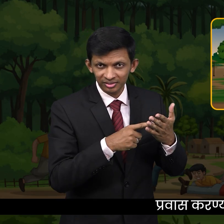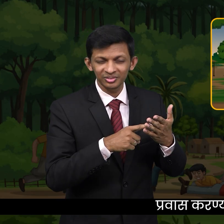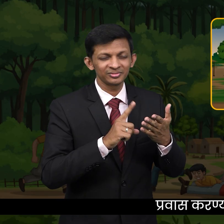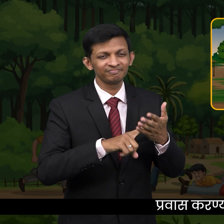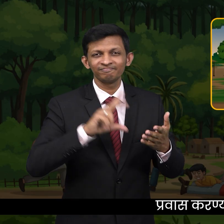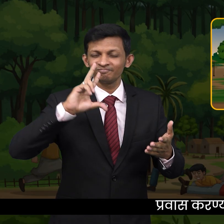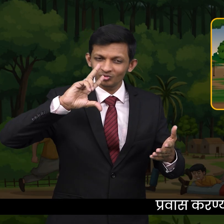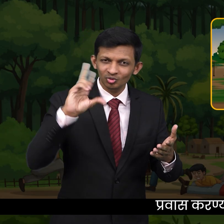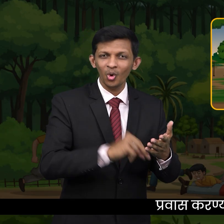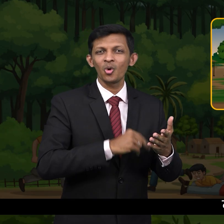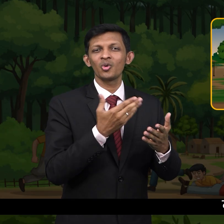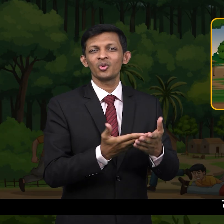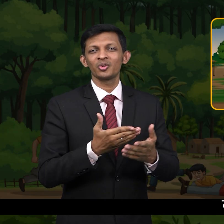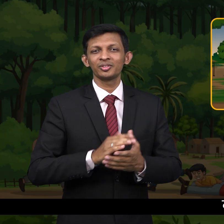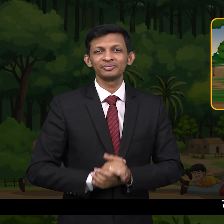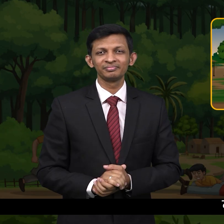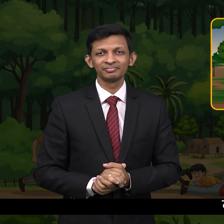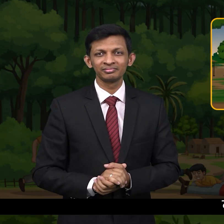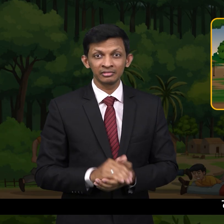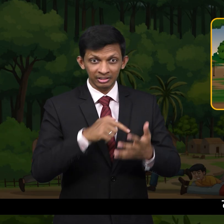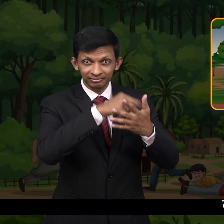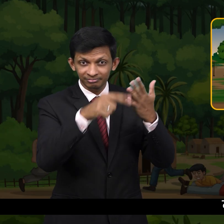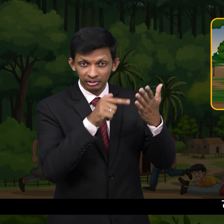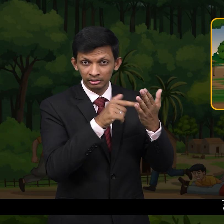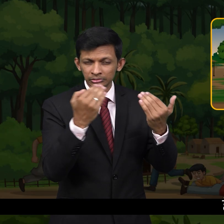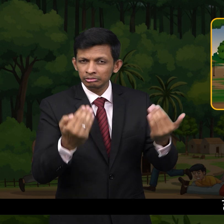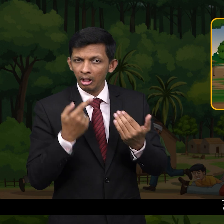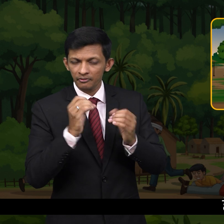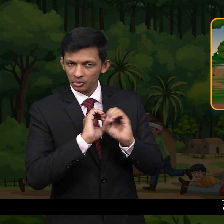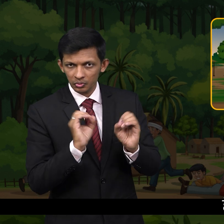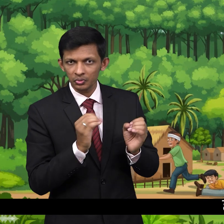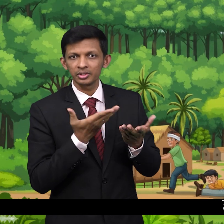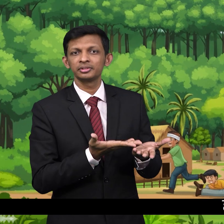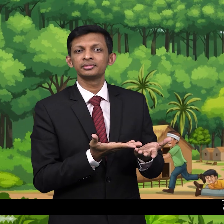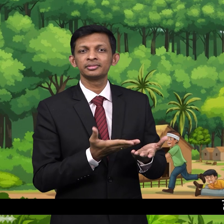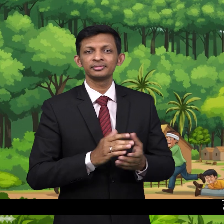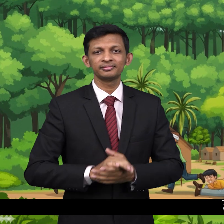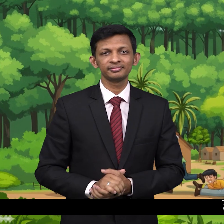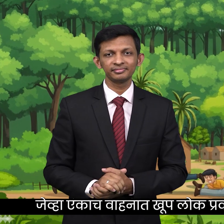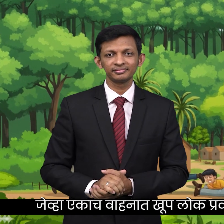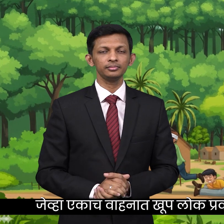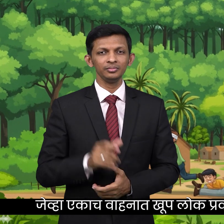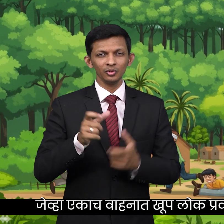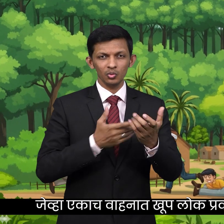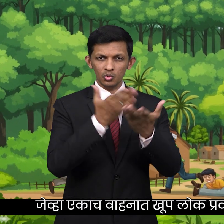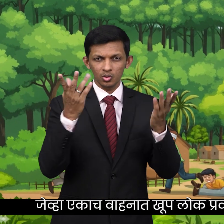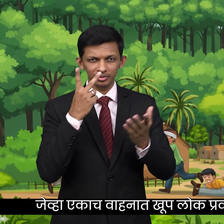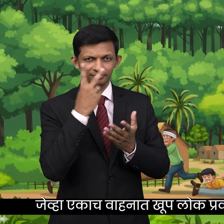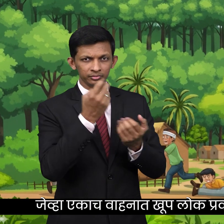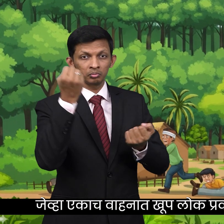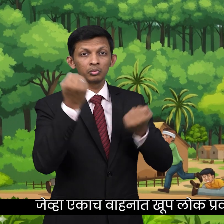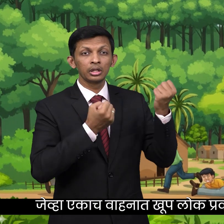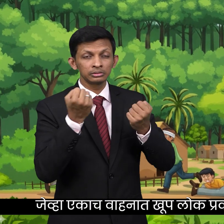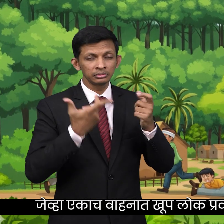योग्य मार्ग आहे का? नाही, तसे नाही. हे सुरक्षित नाही. जेव्हा